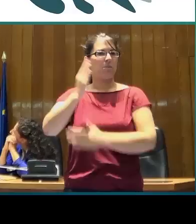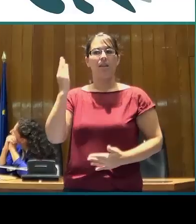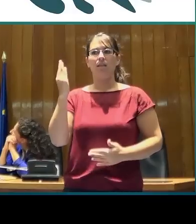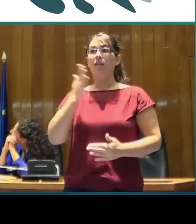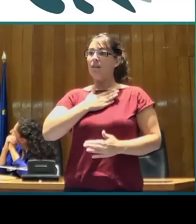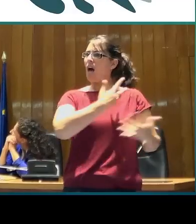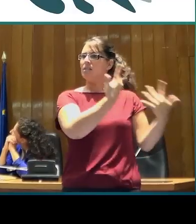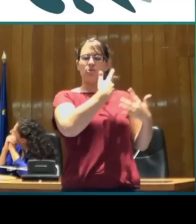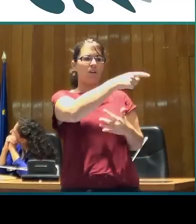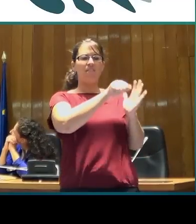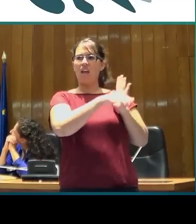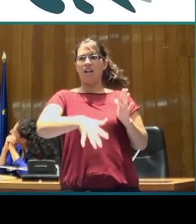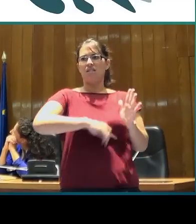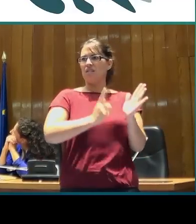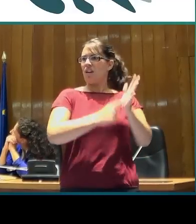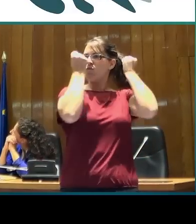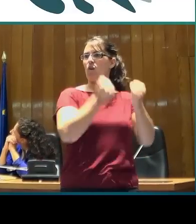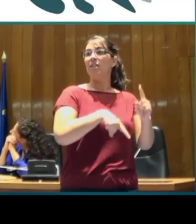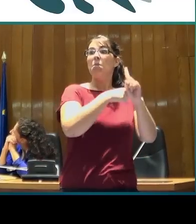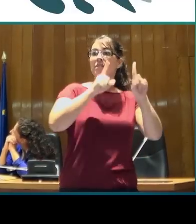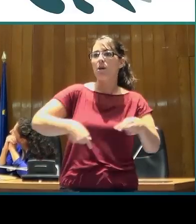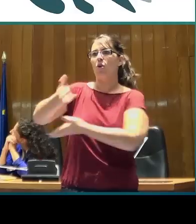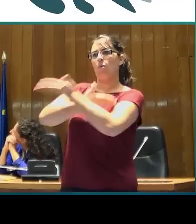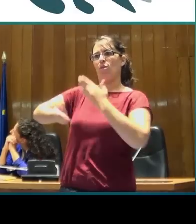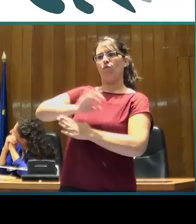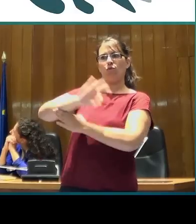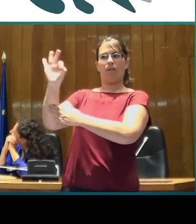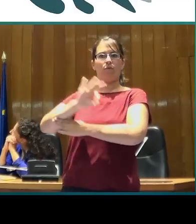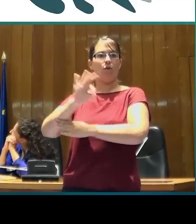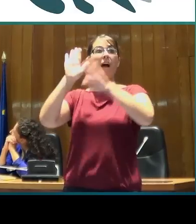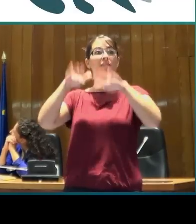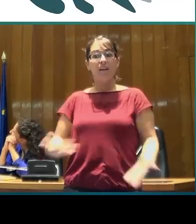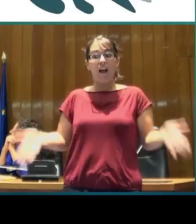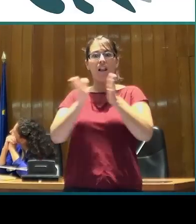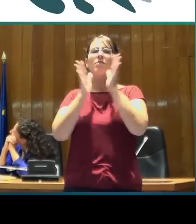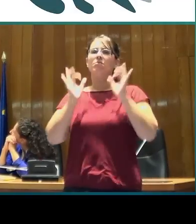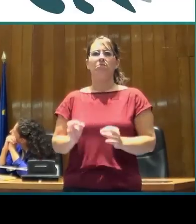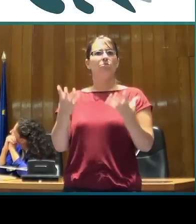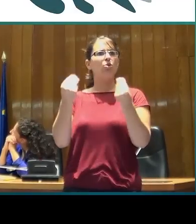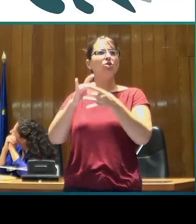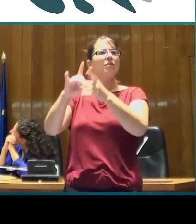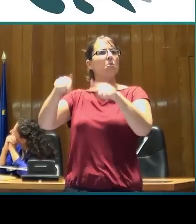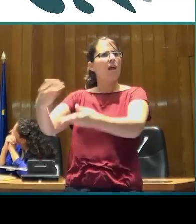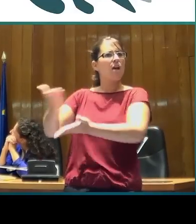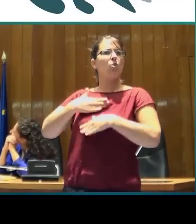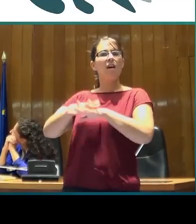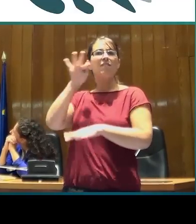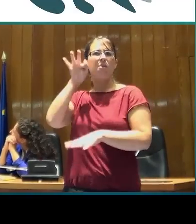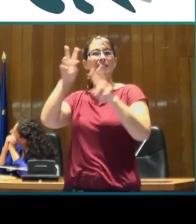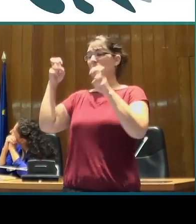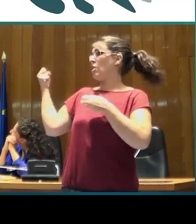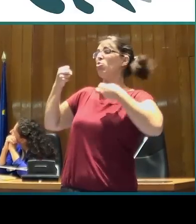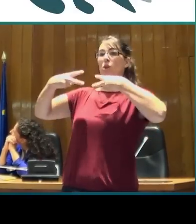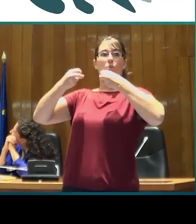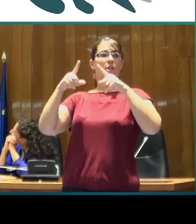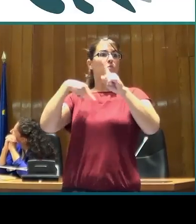CENELSE y con la colaboración de la Fundación CENSE, contamos, como no, con las aportaciones de FIAPAS en cuanto al subtitulado y al bucle